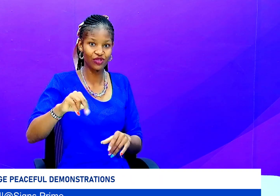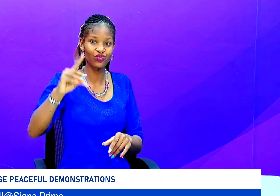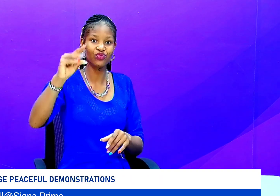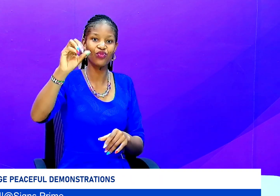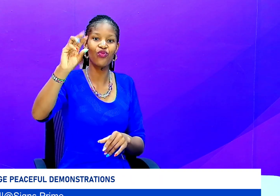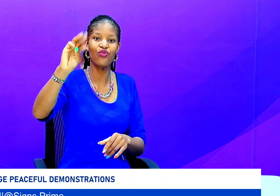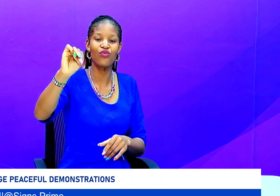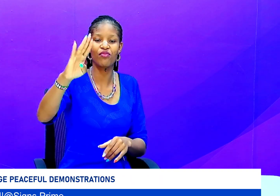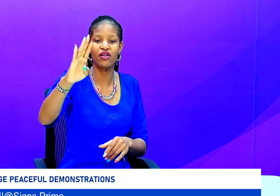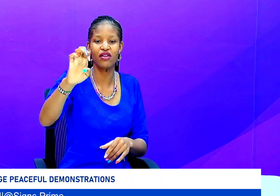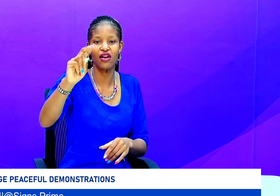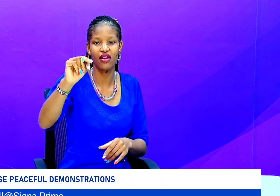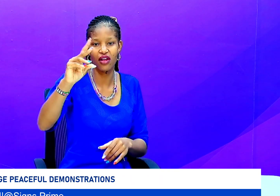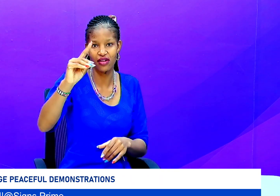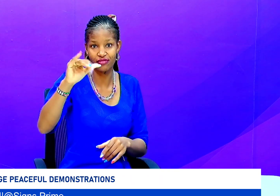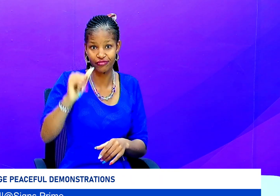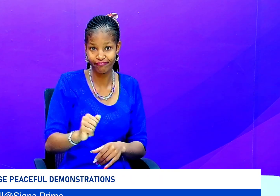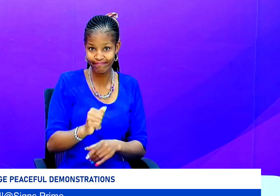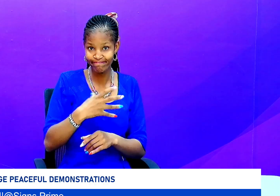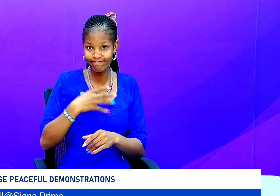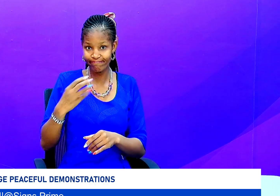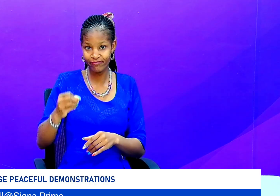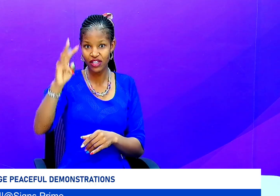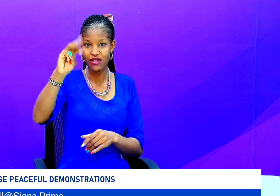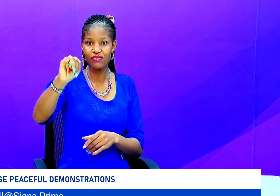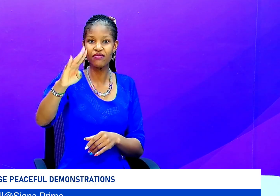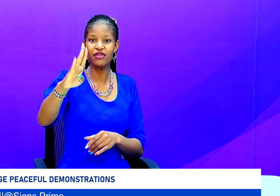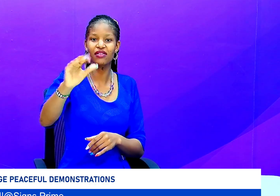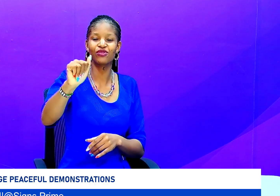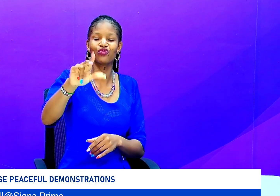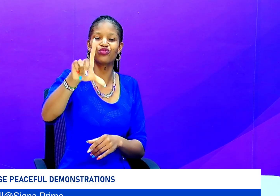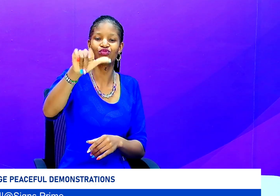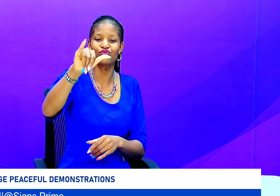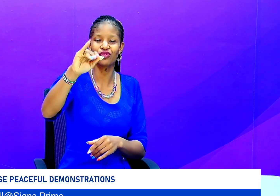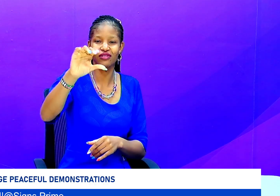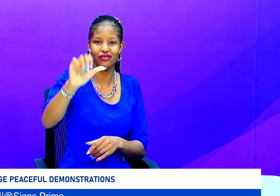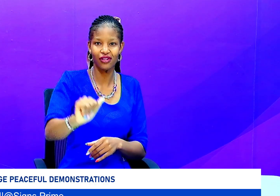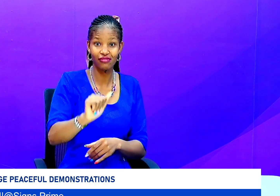And on to our next news. Residents of Ndombendi and